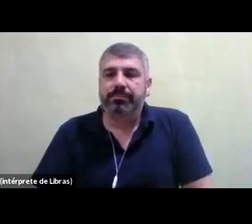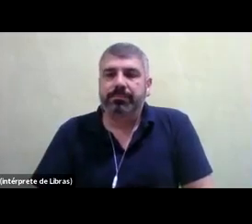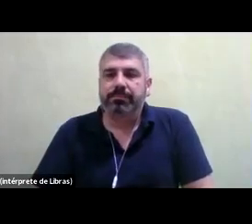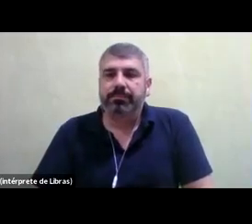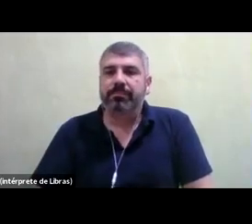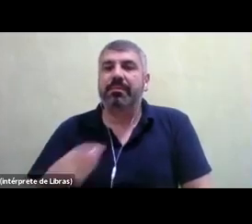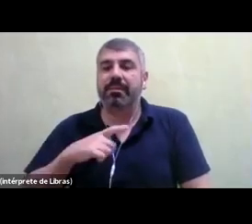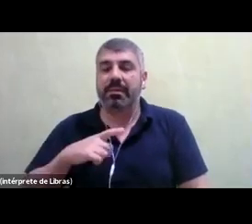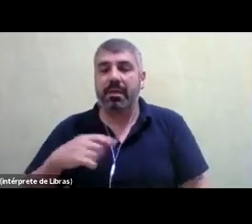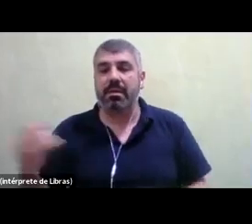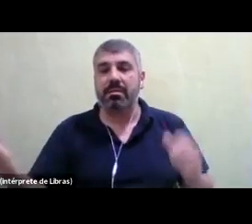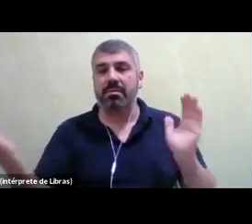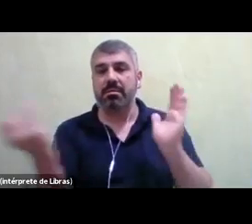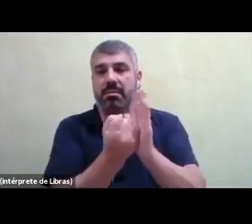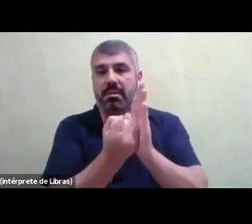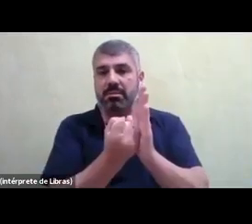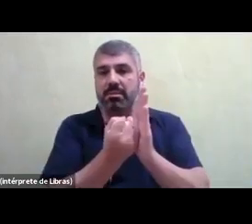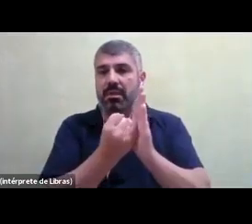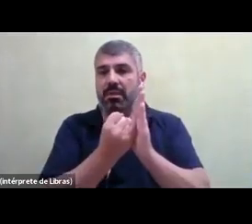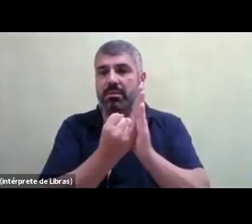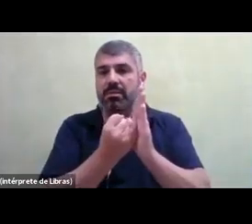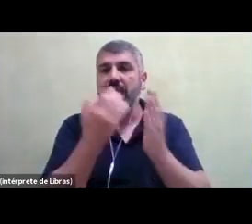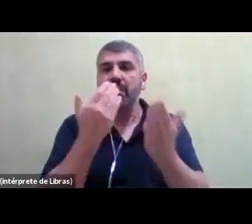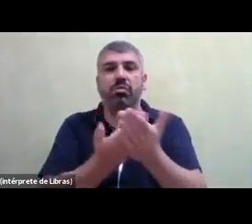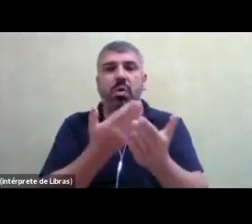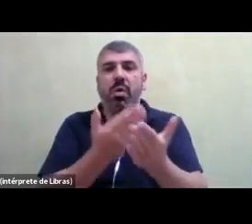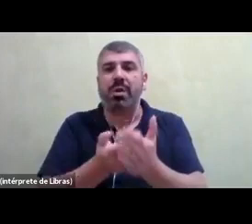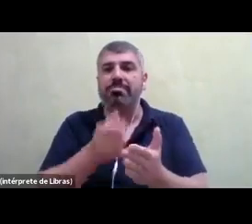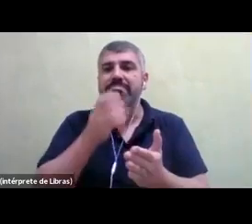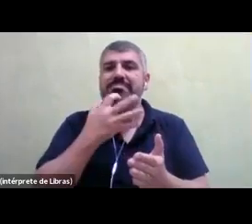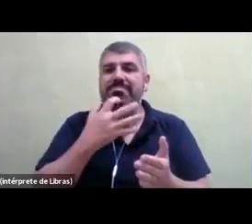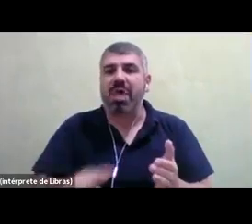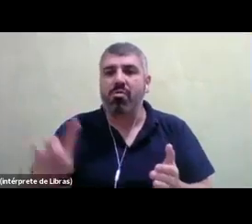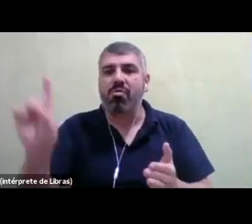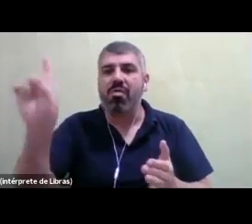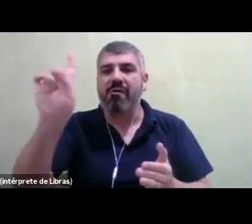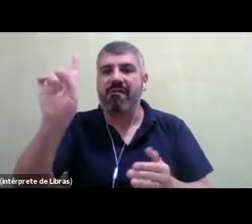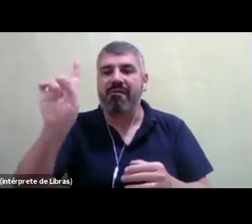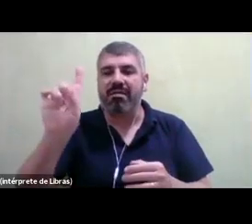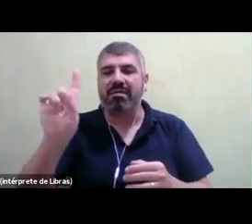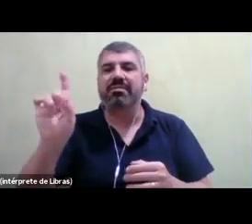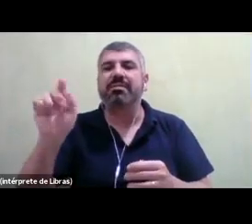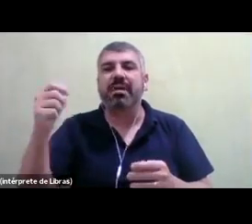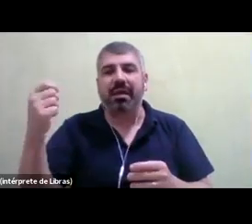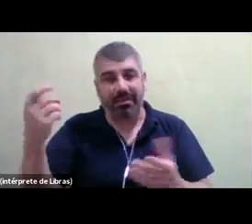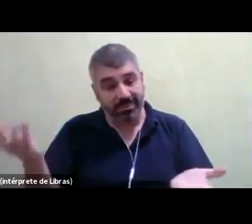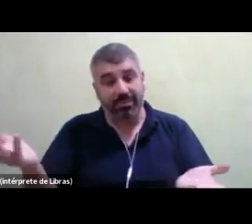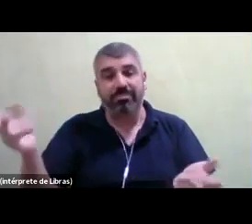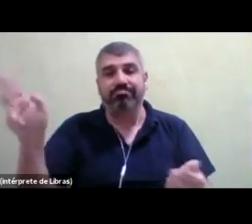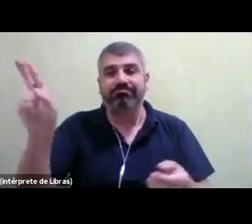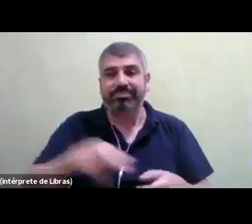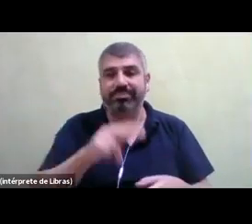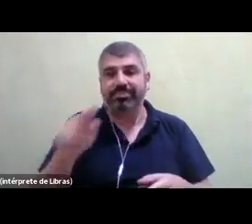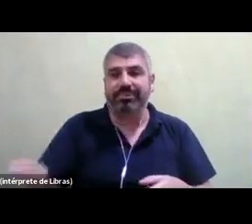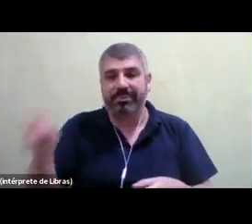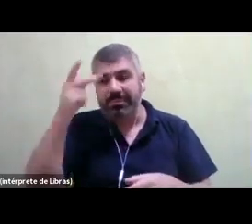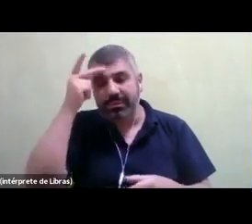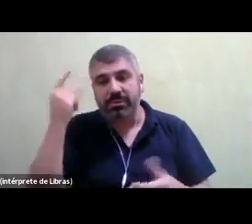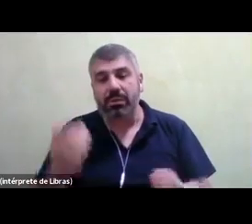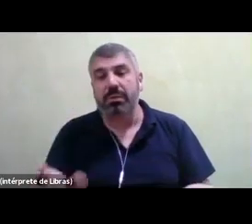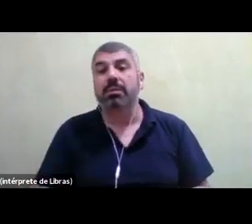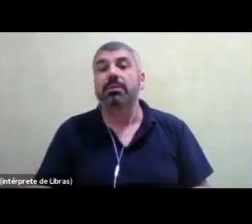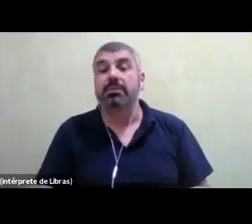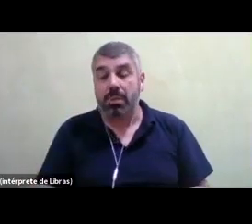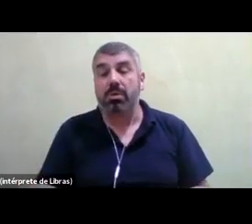essa identidade não reconhecida, há um processo de apagamento dessas identidades, né? Então, por isso, acho que é